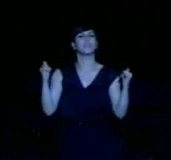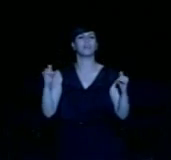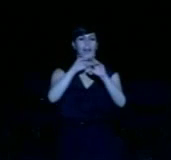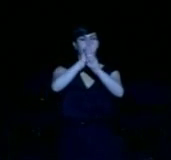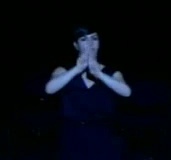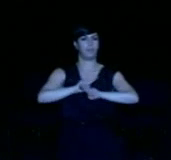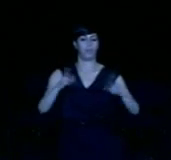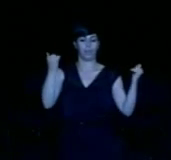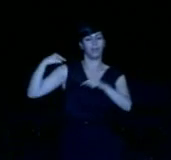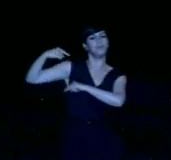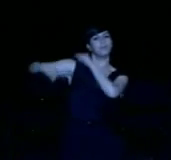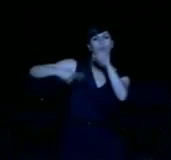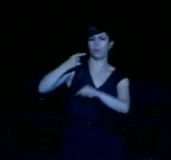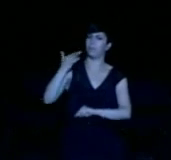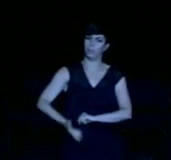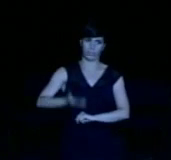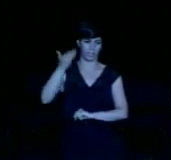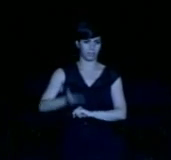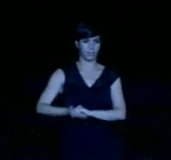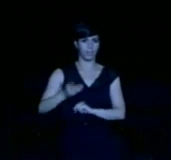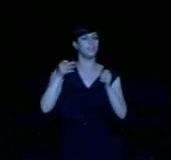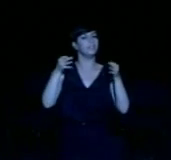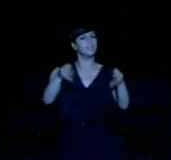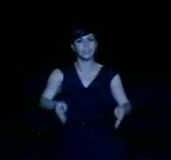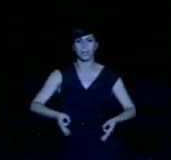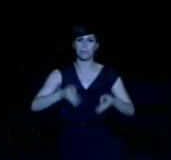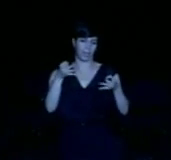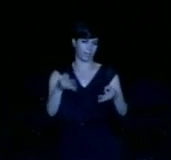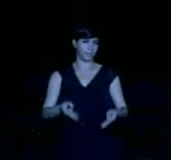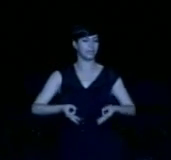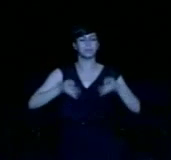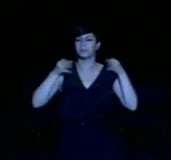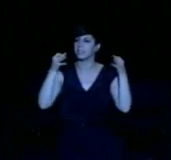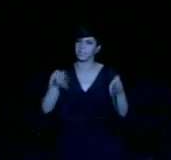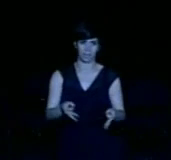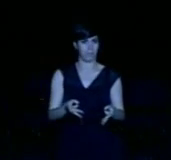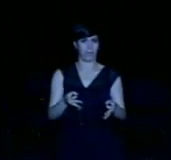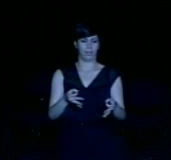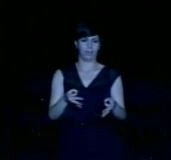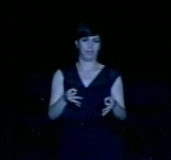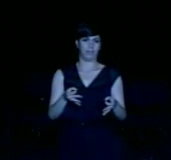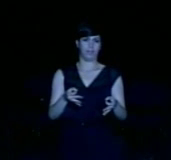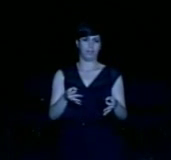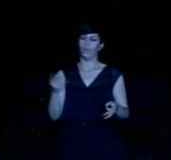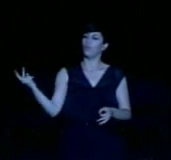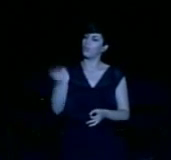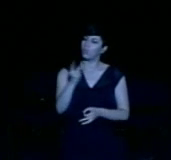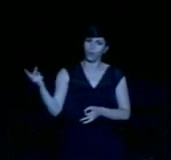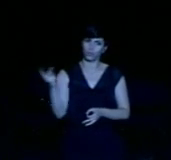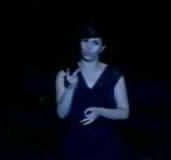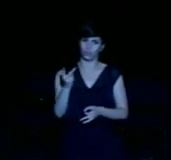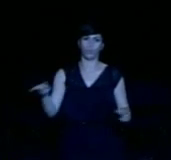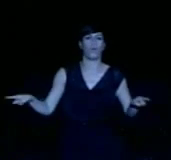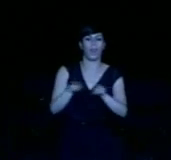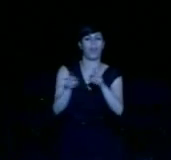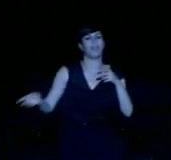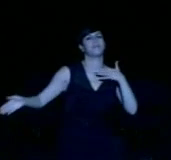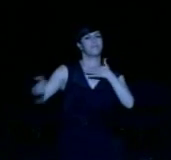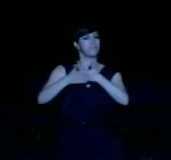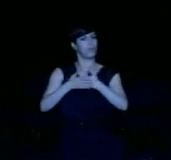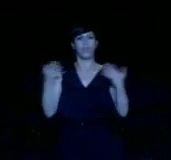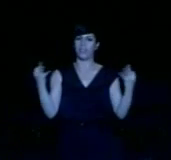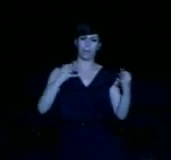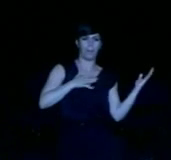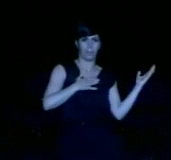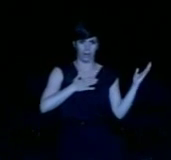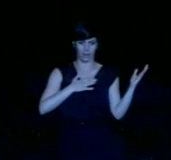Festival Internacional de Folclore, que siempre y por norma tienen que bailar ellos para cerrarlo. No lo puede hacer